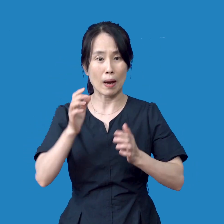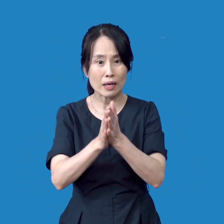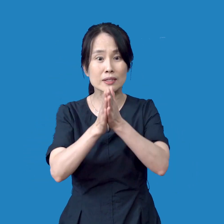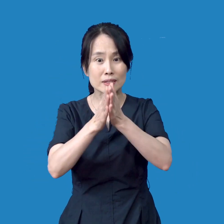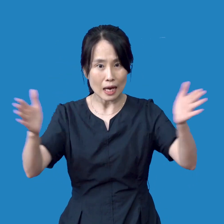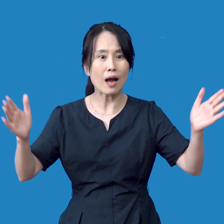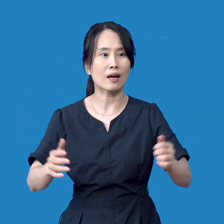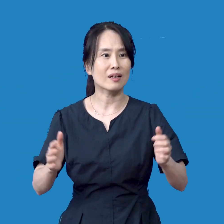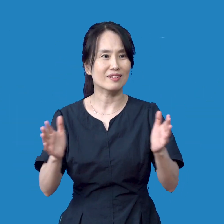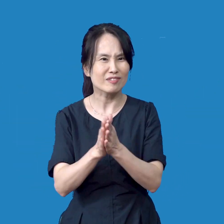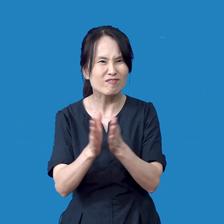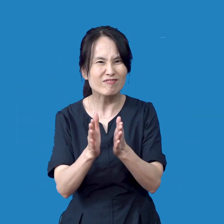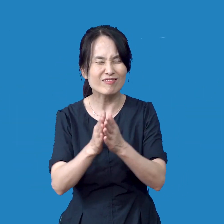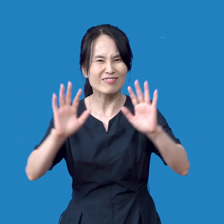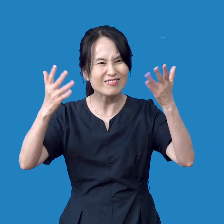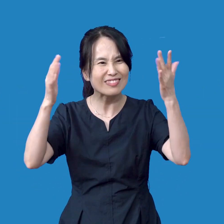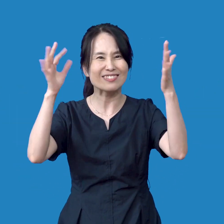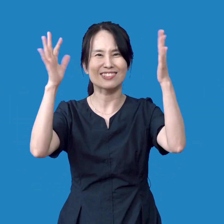시작!